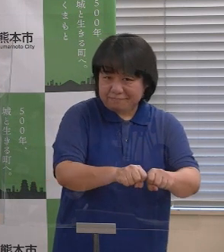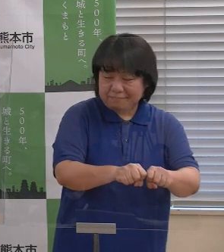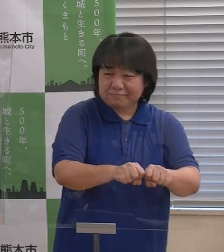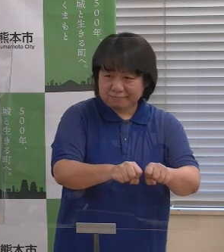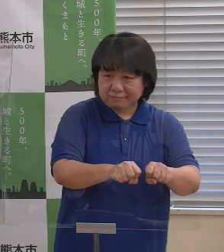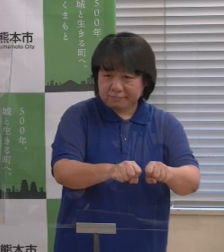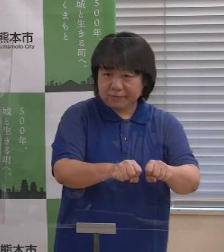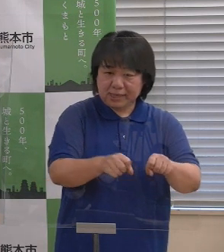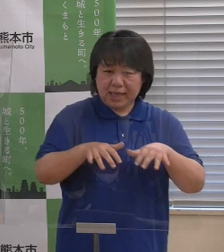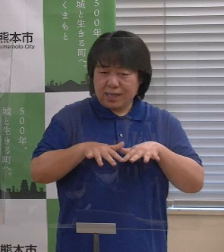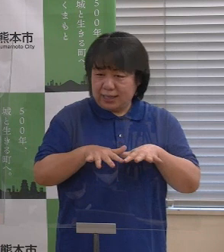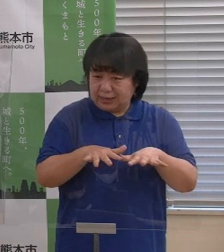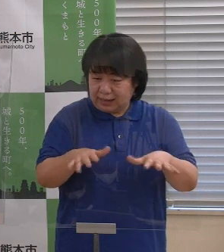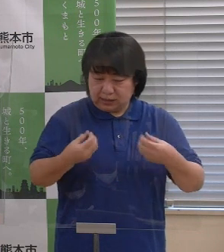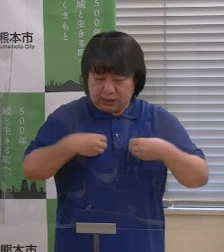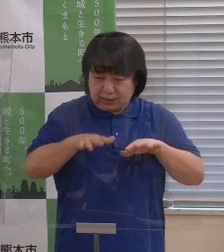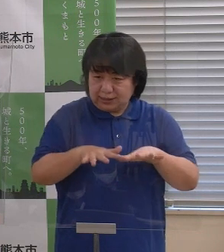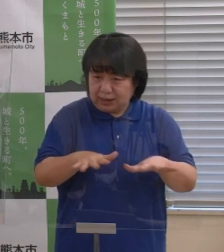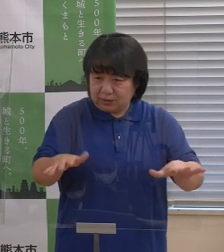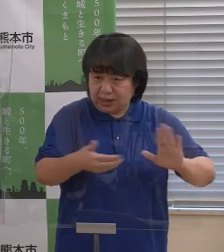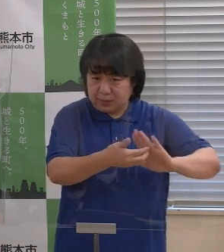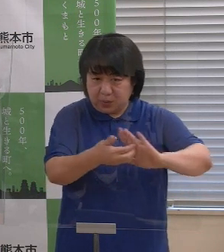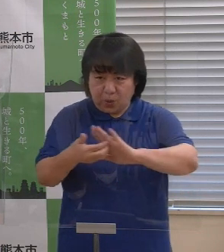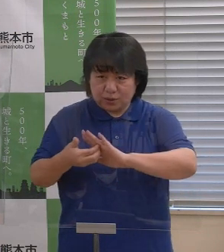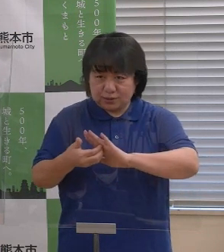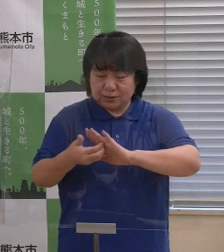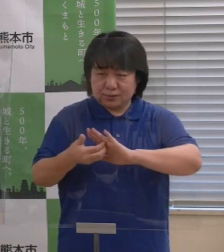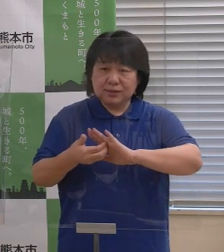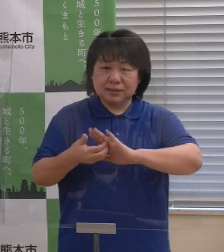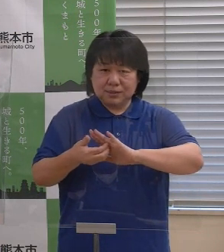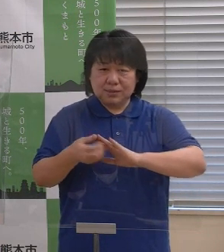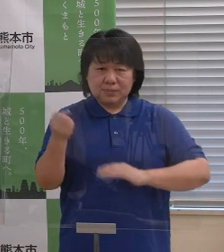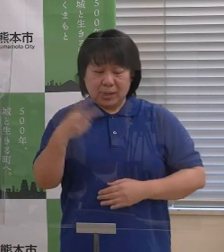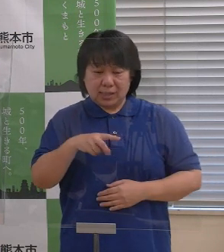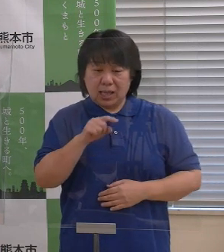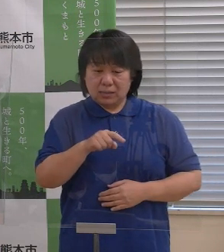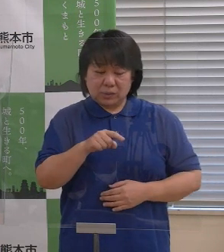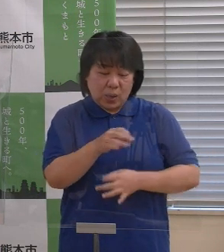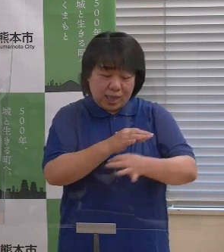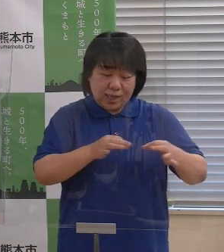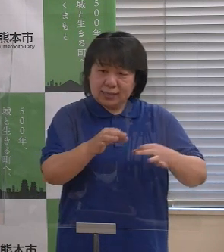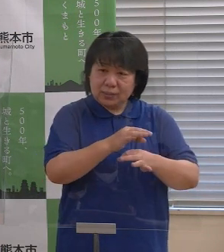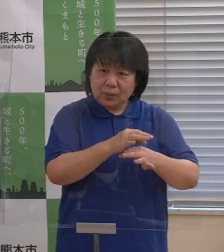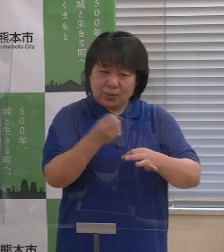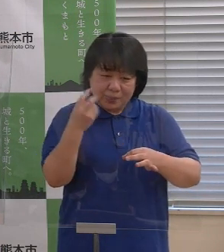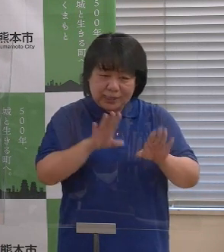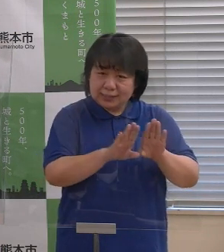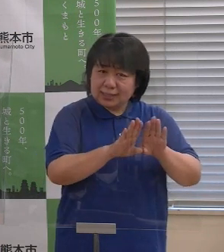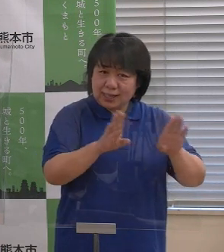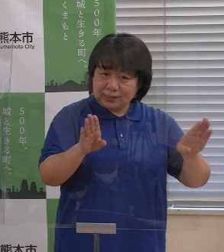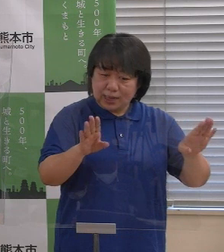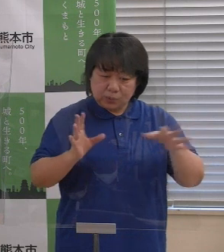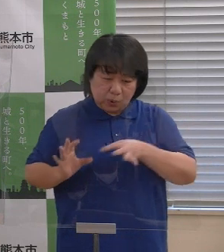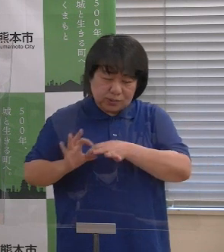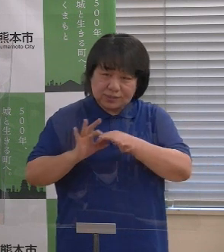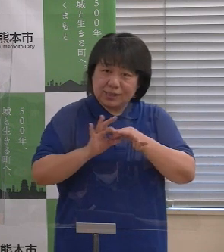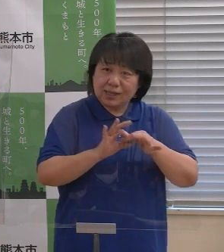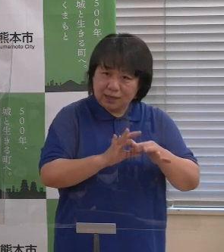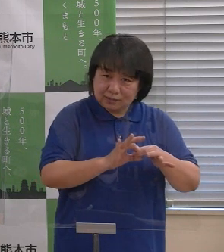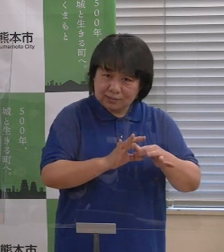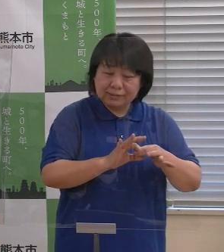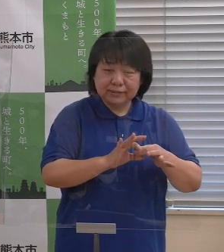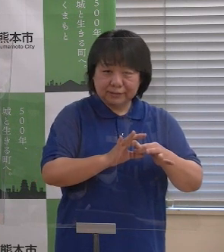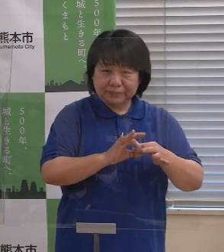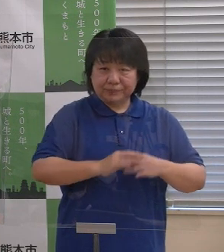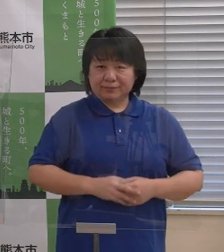で、感染拡大の防止、あるいはそのことで早期の営業再開につながっていくということ